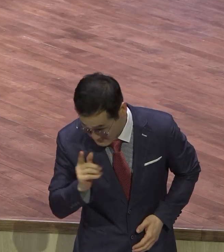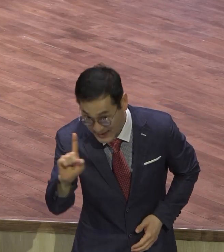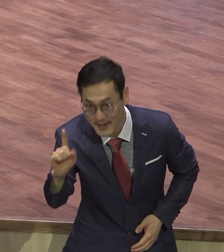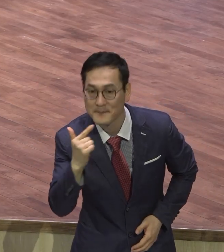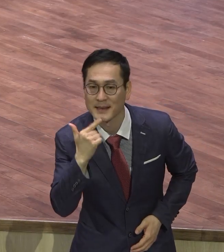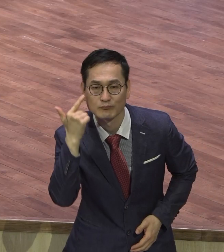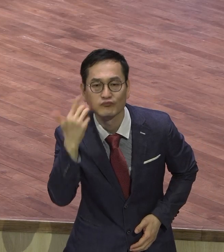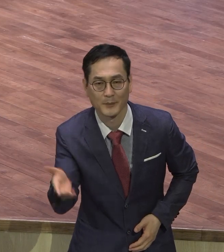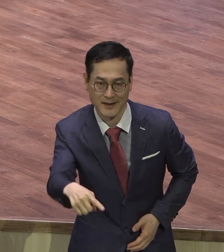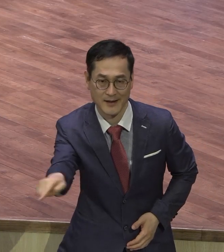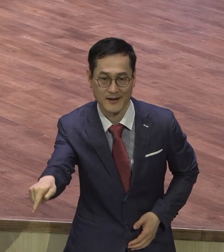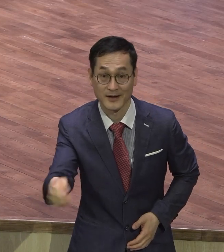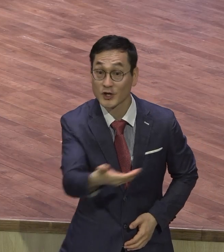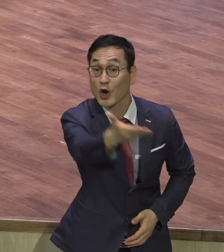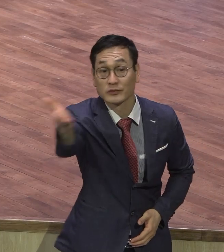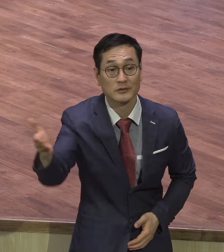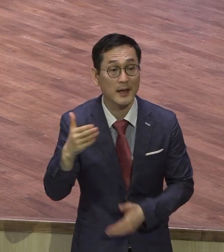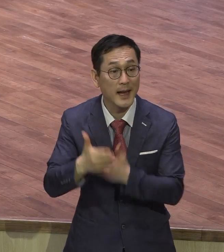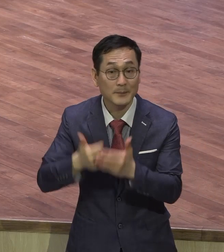여러분에게 하나님의 아버지 맞습니까?